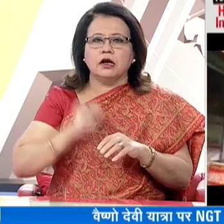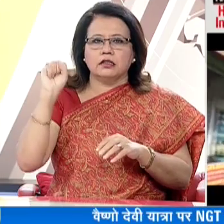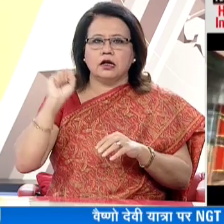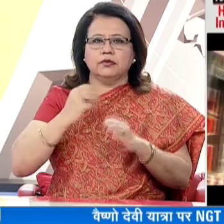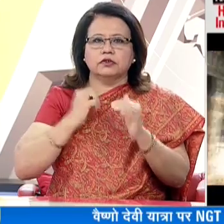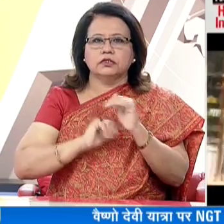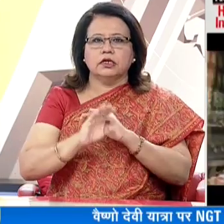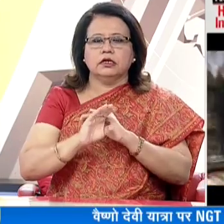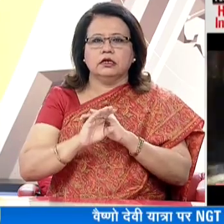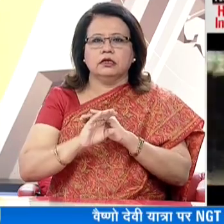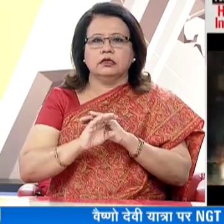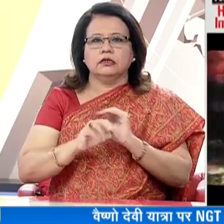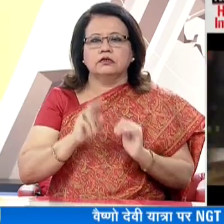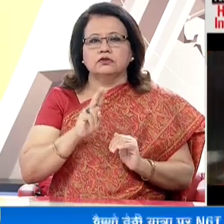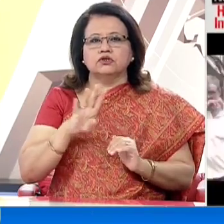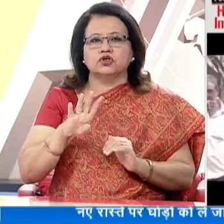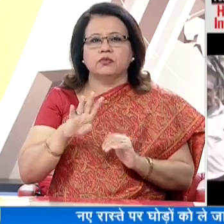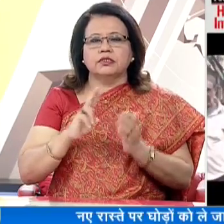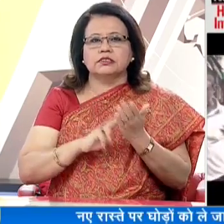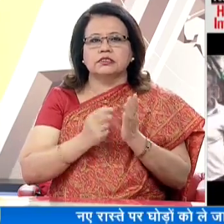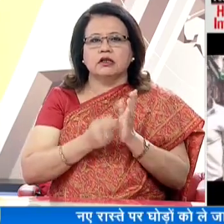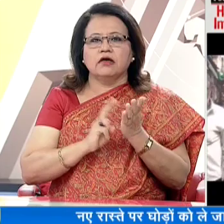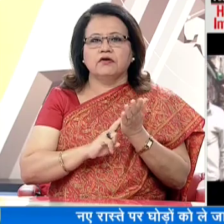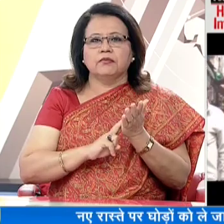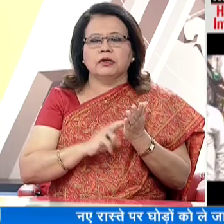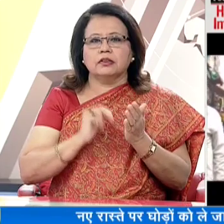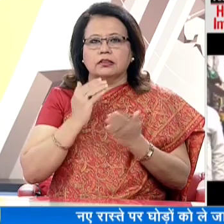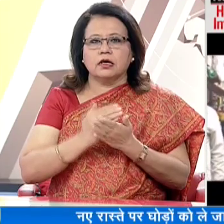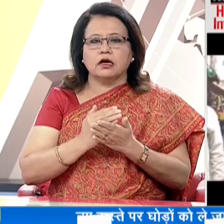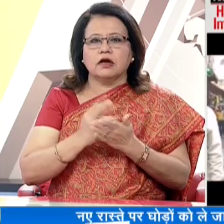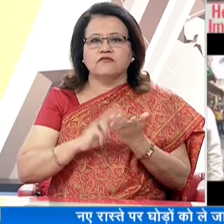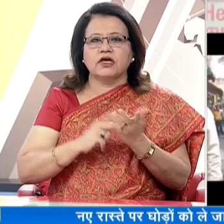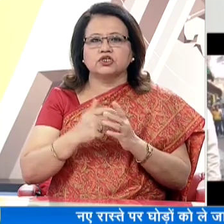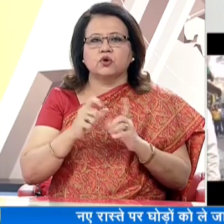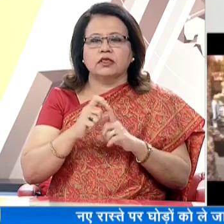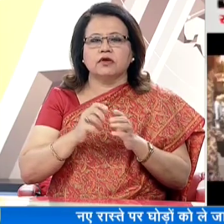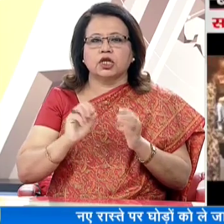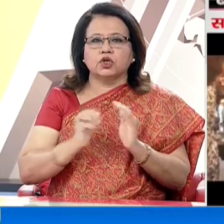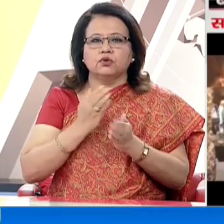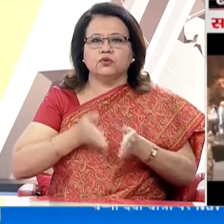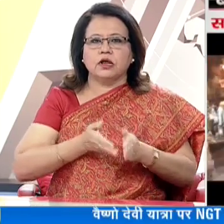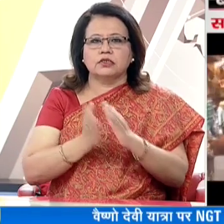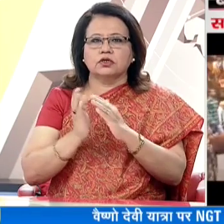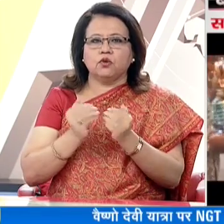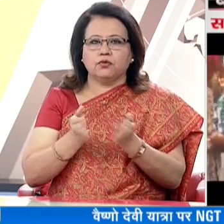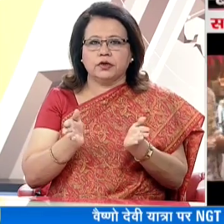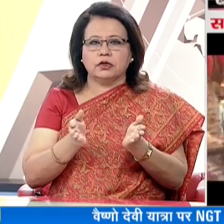हड़ताल पर चले गए हैं। 24 नवंबर तक वैष्णो देवी के नए रास्ते को खोला जाएगा जिस